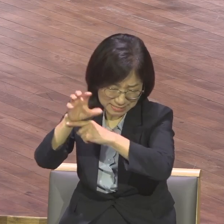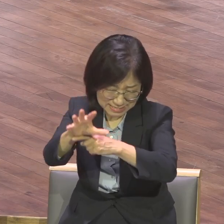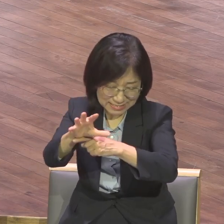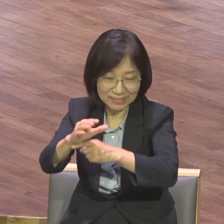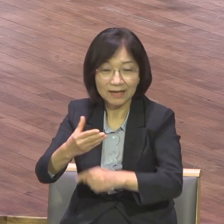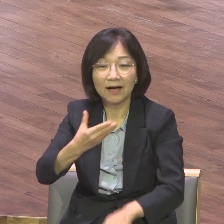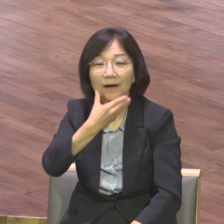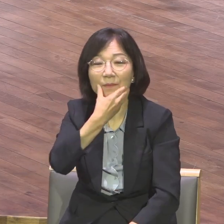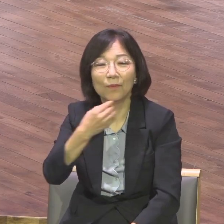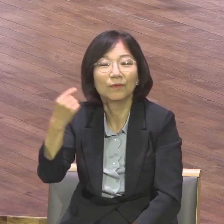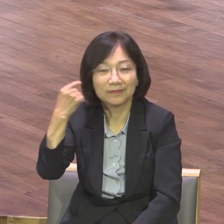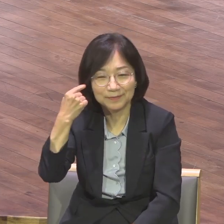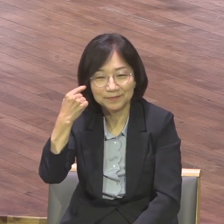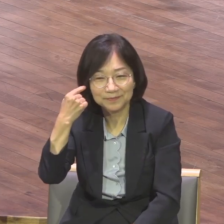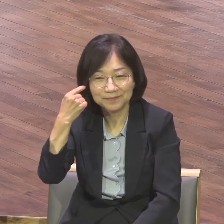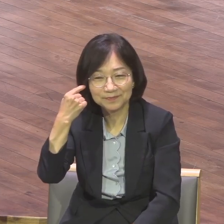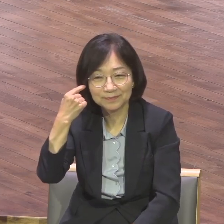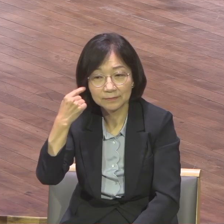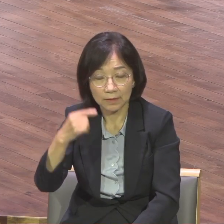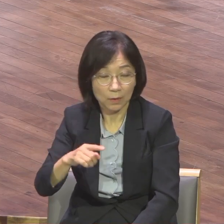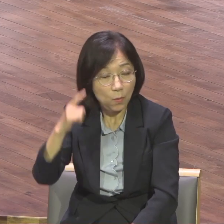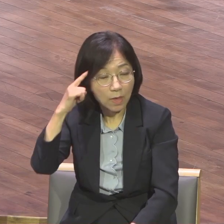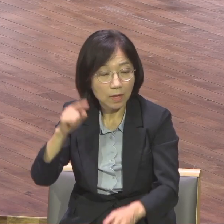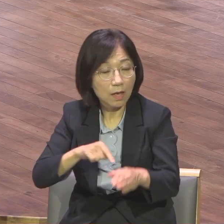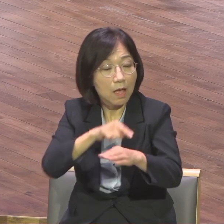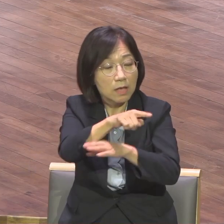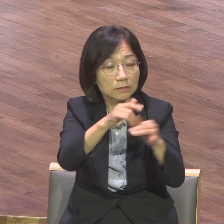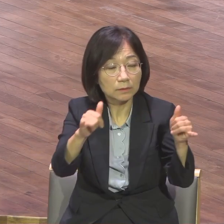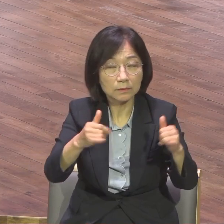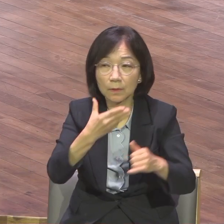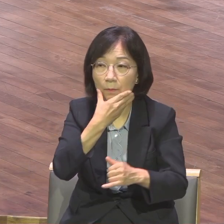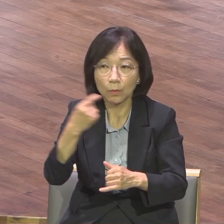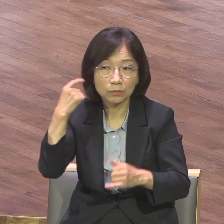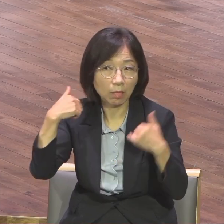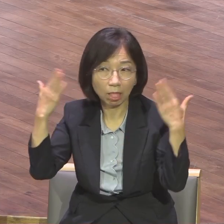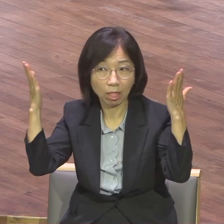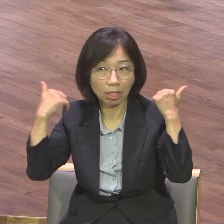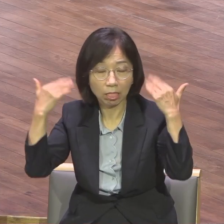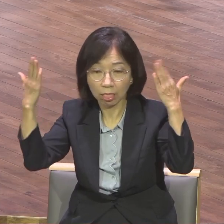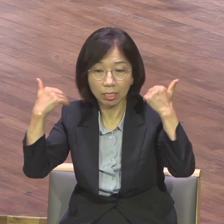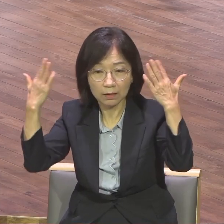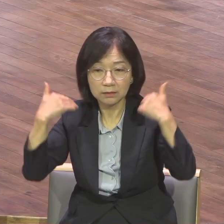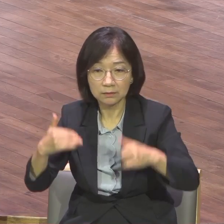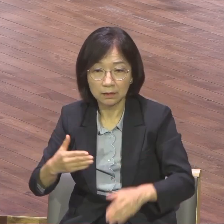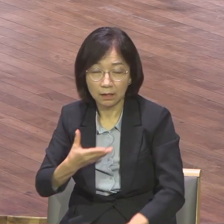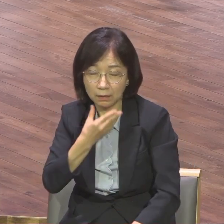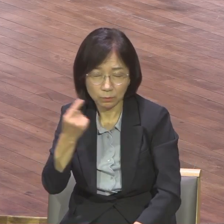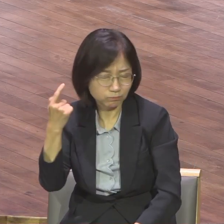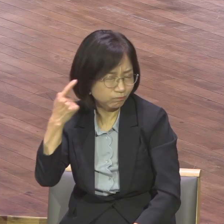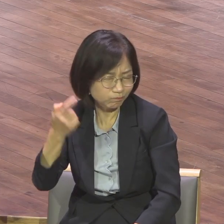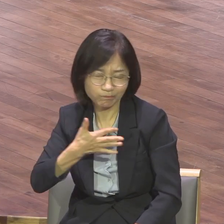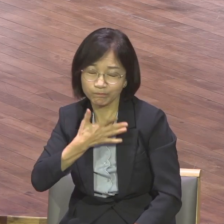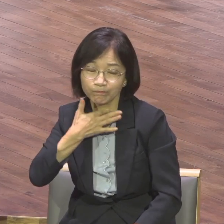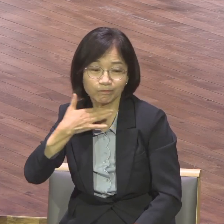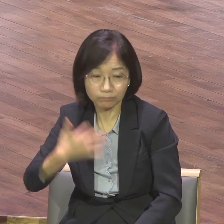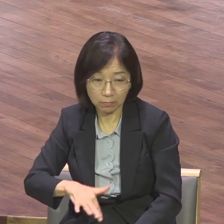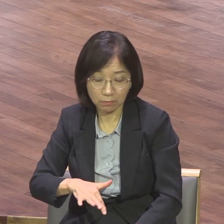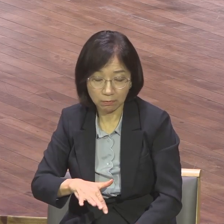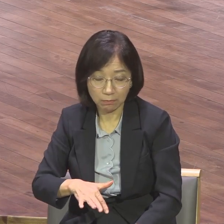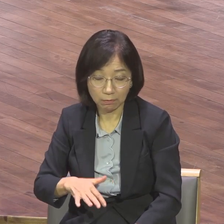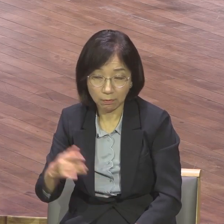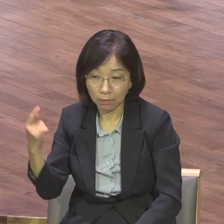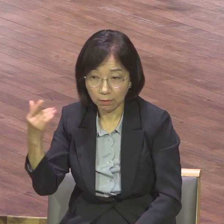못하는, 있는지도 모르는, 들어보지도 못한, 복음을 못 듣고 어떻게 구원을 받습니까? 어떻게 믿음이